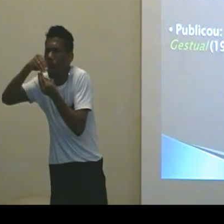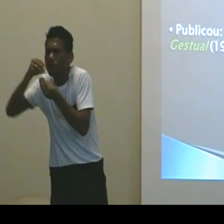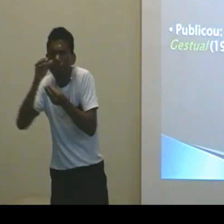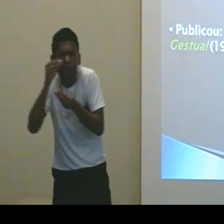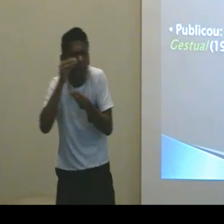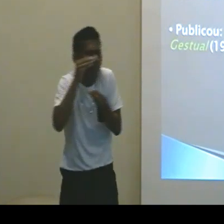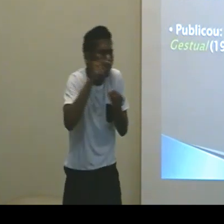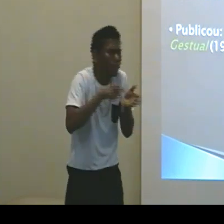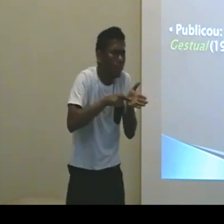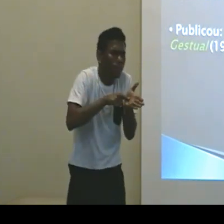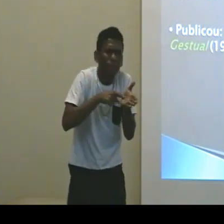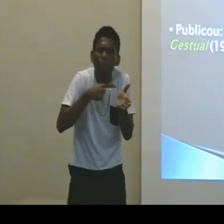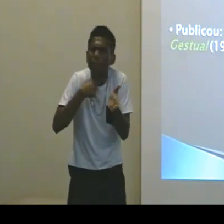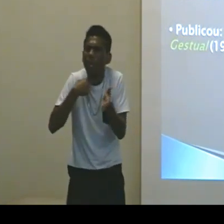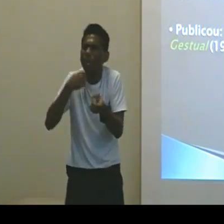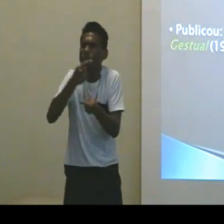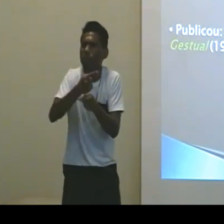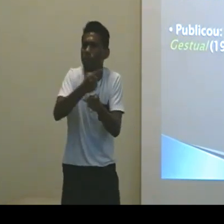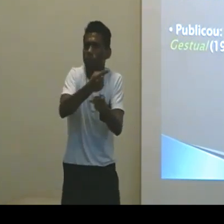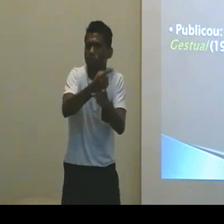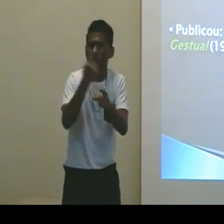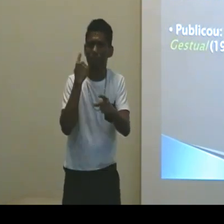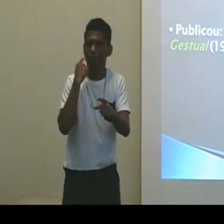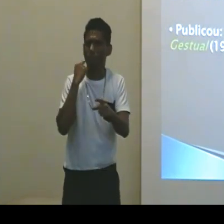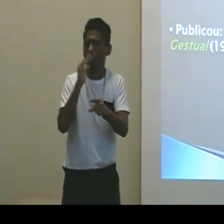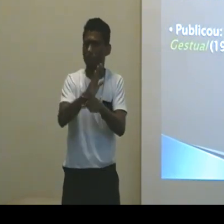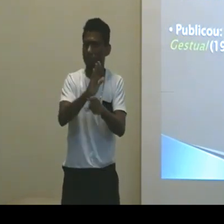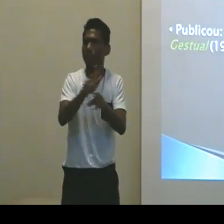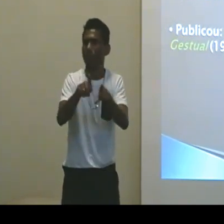pesquisas e observando